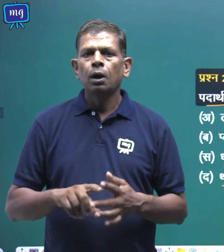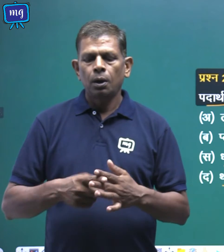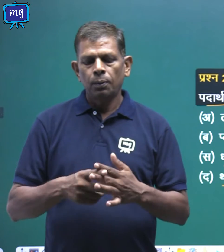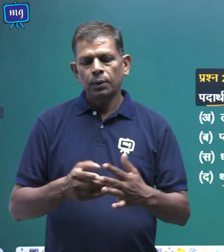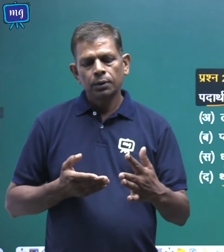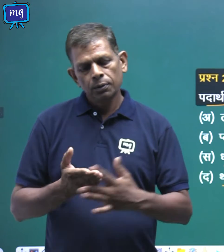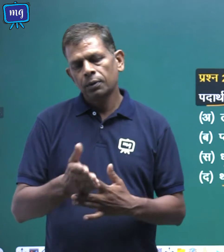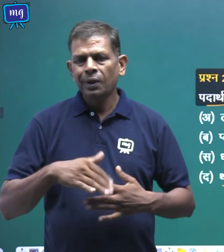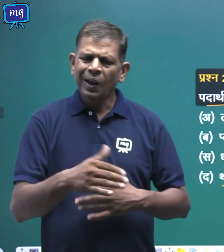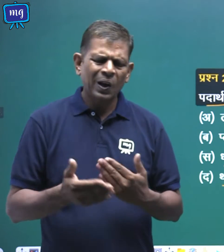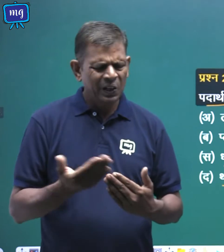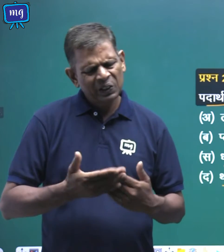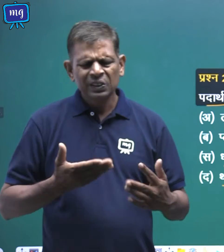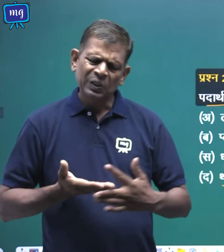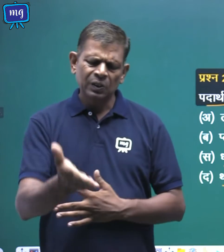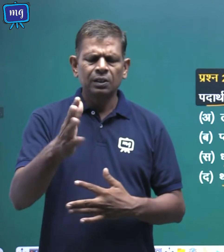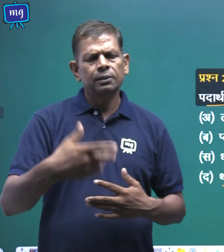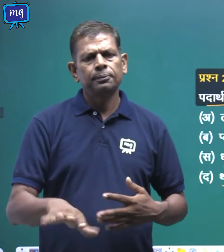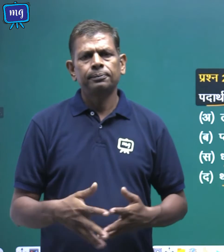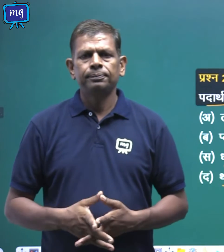विद्युत प्रवाह आसानी से होता है।